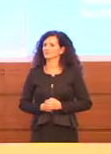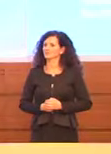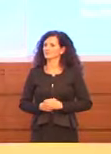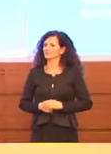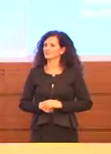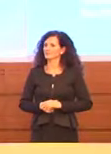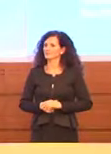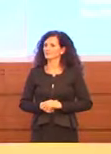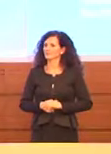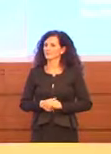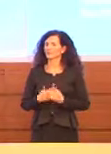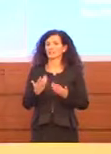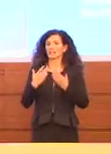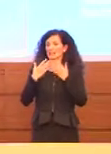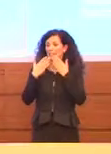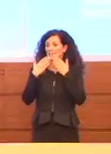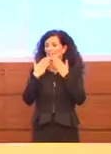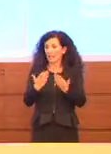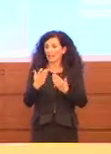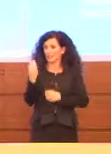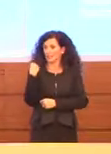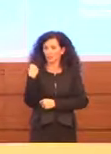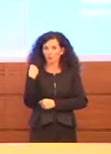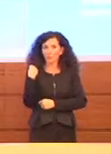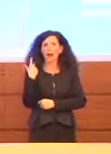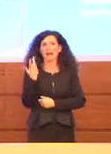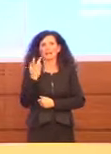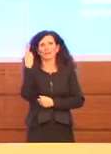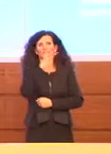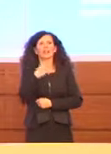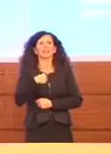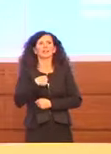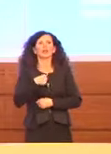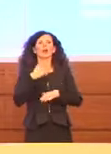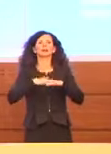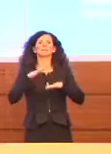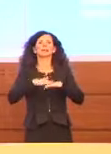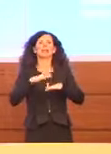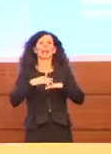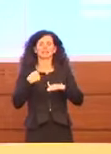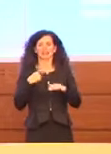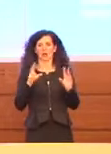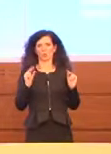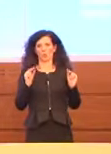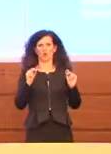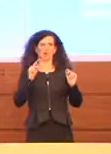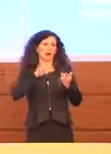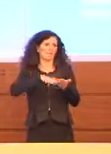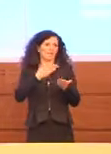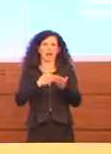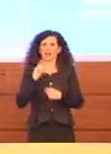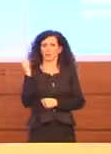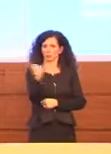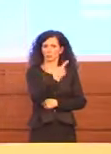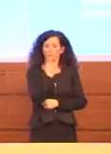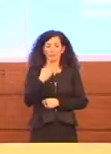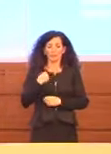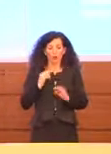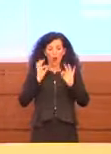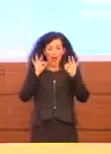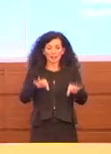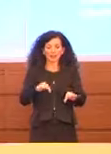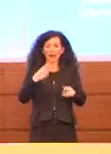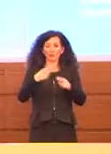ringrazio della domanda per me è stata un'esperienza ovviamente nuova come per tutti io sono arrivato a roma da